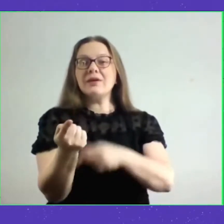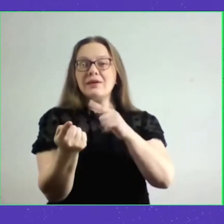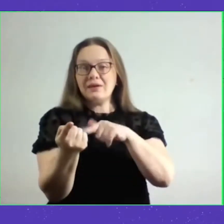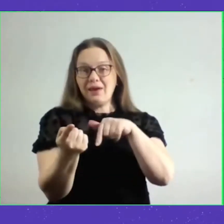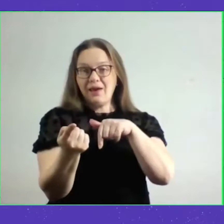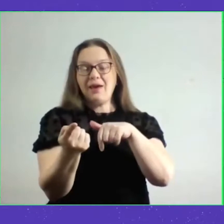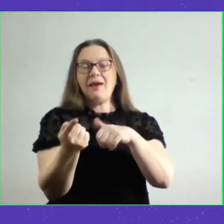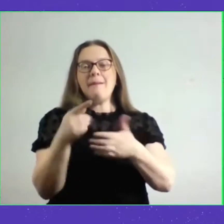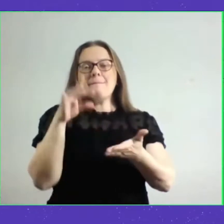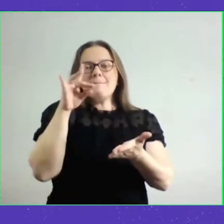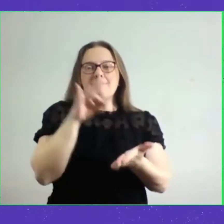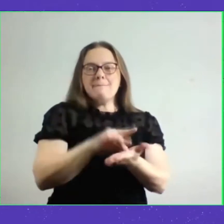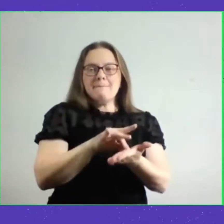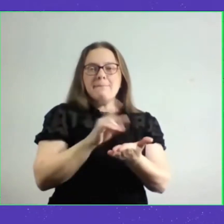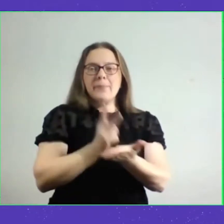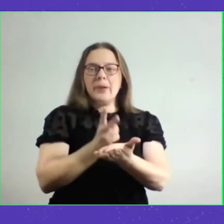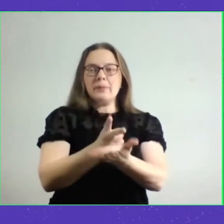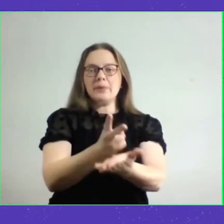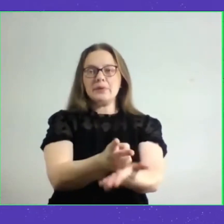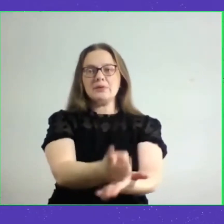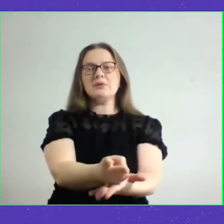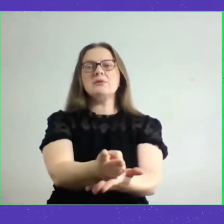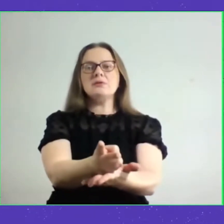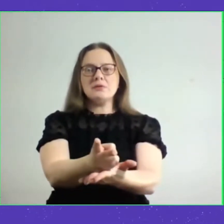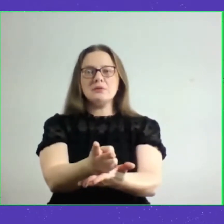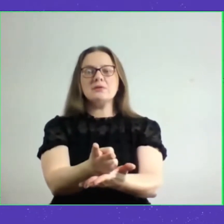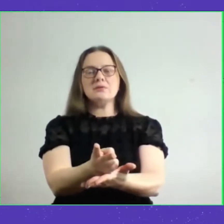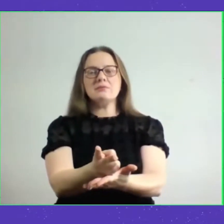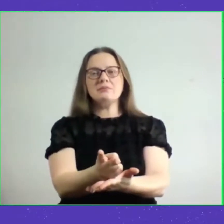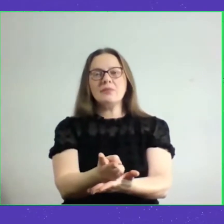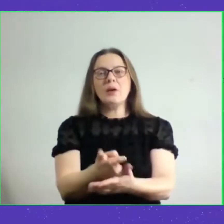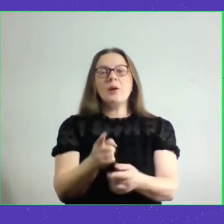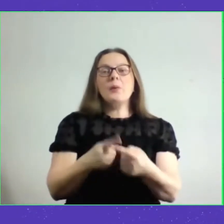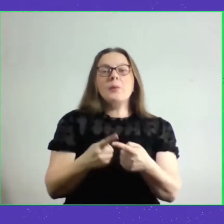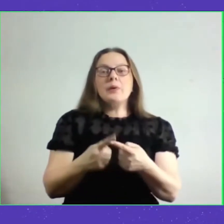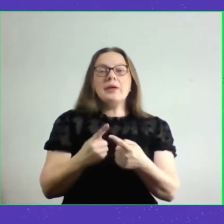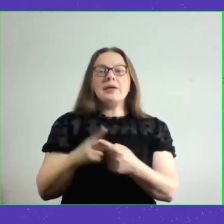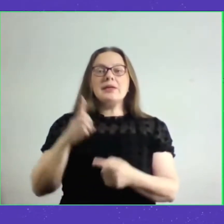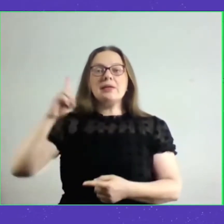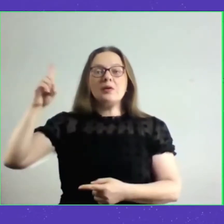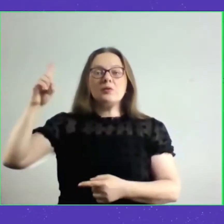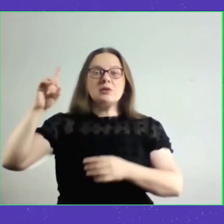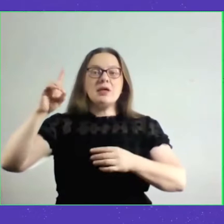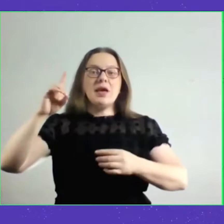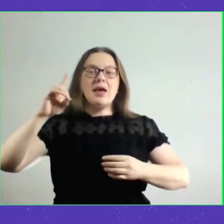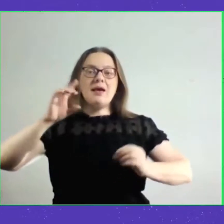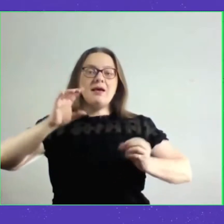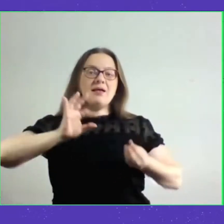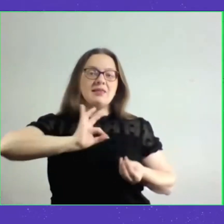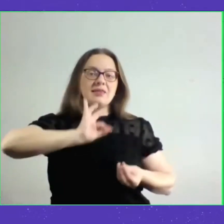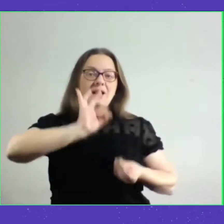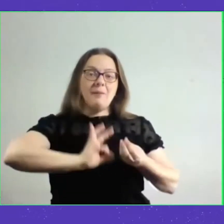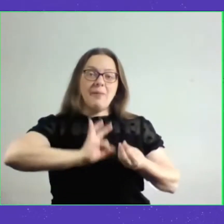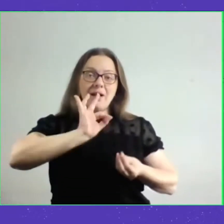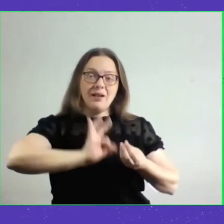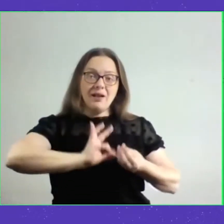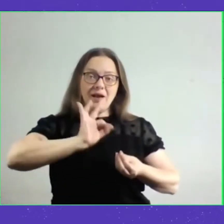quer trabalhar algo em nós que permanece, algo eterno, na minha vida e na sua vida.